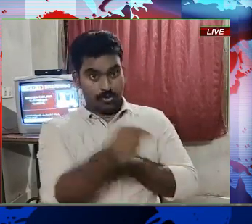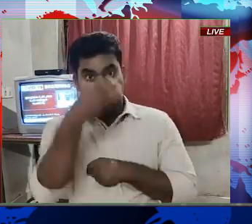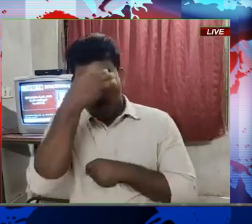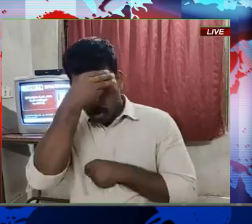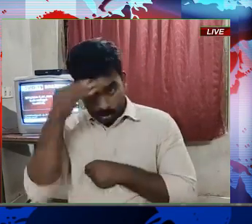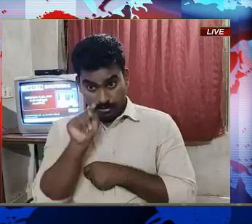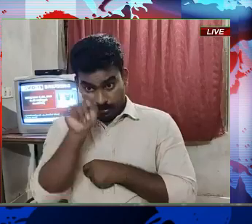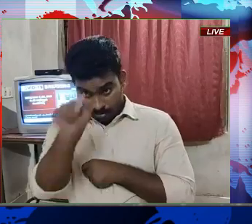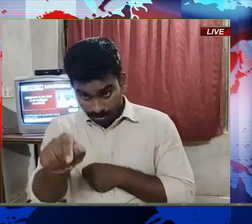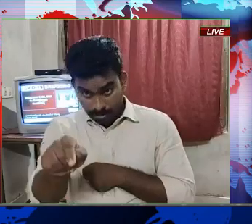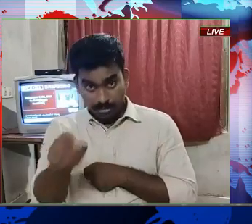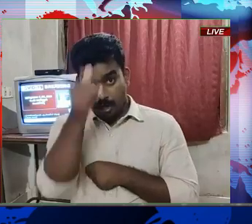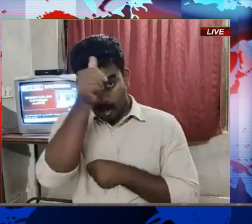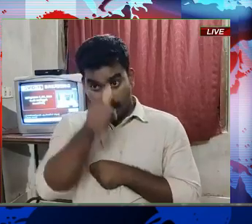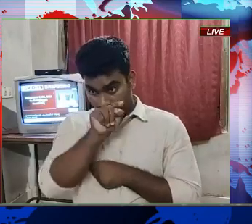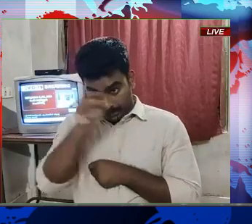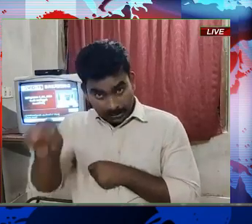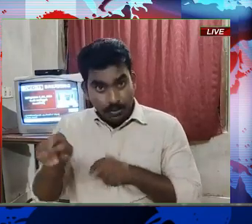അപ്പോൾ ഇവിടെ